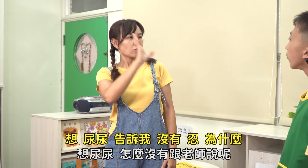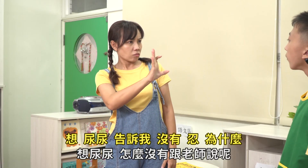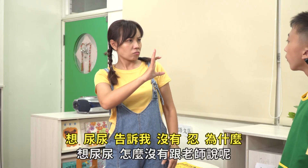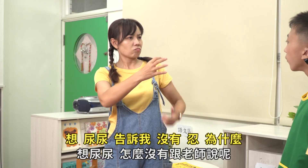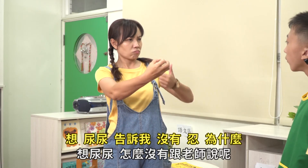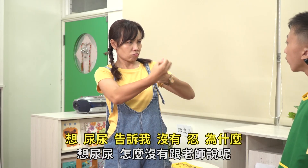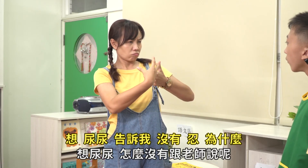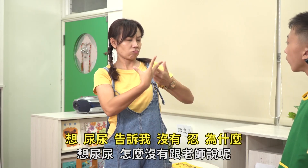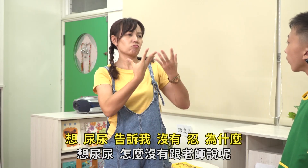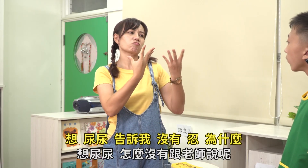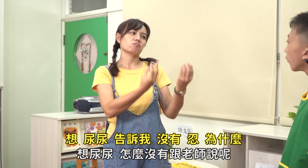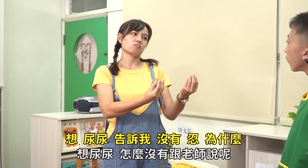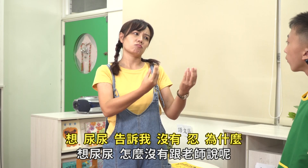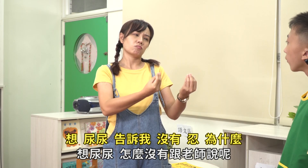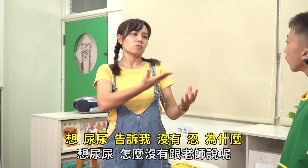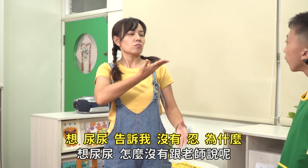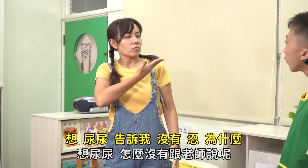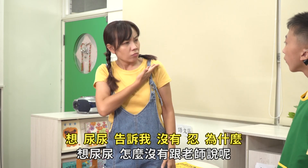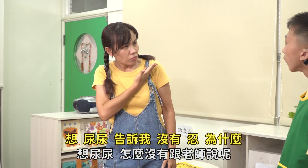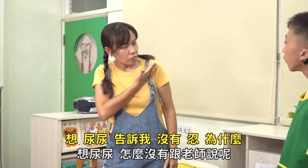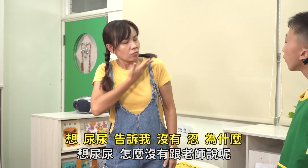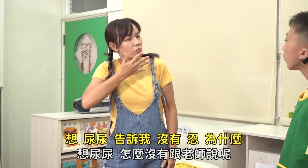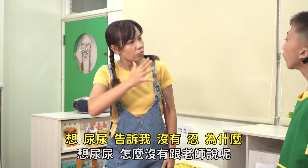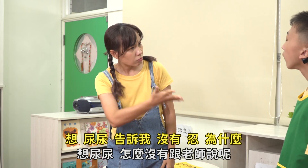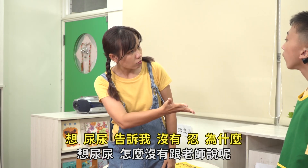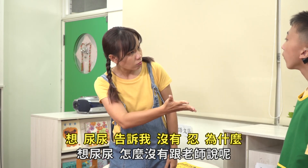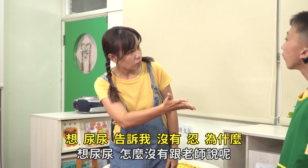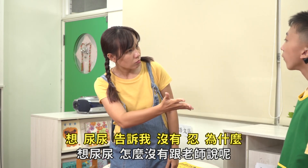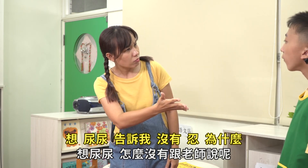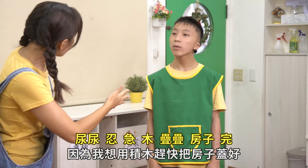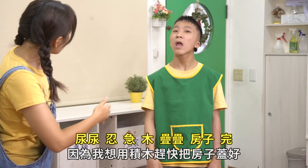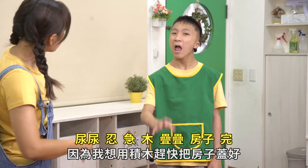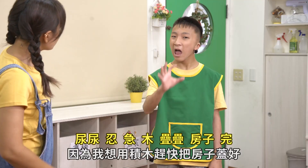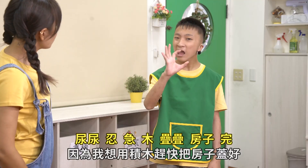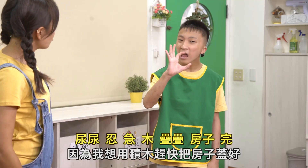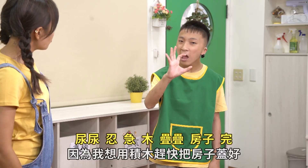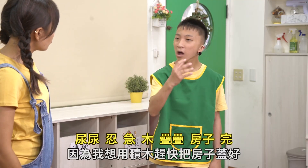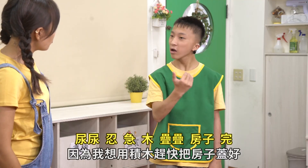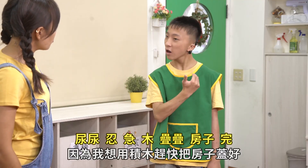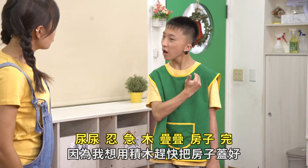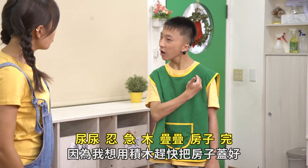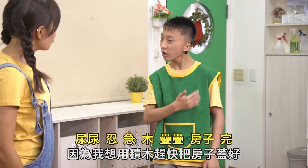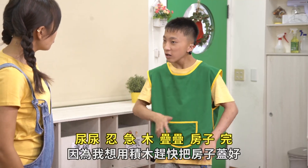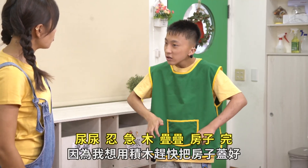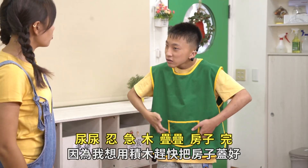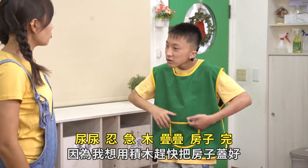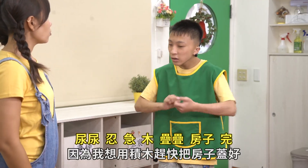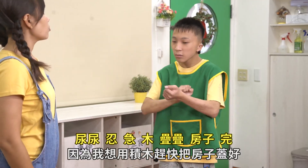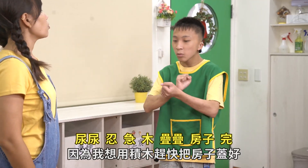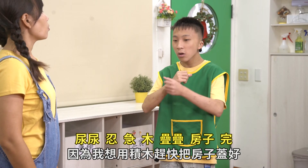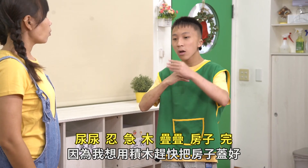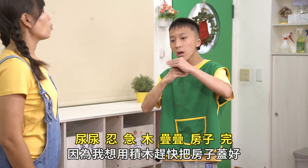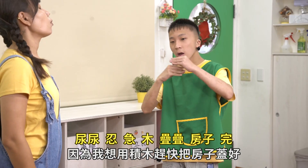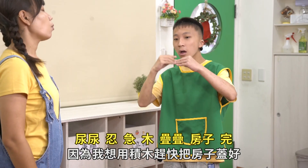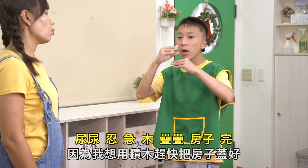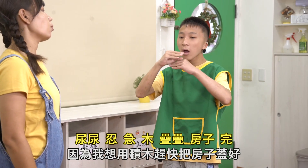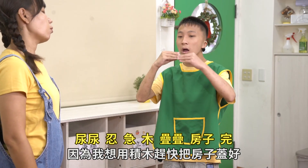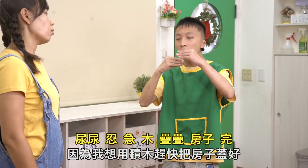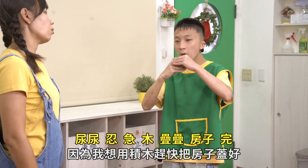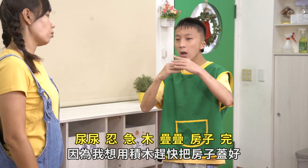尿，怎么没有跟老师说呢？ 因为我想用积木赶快把房